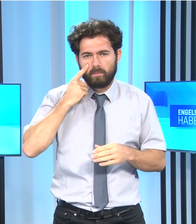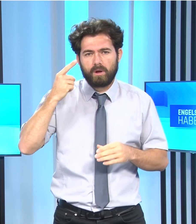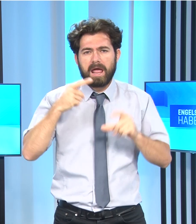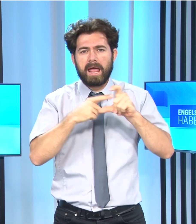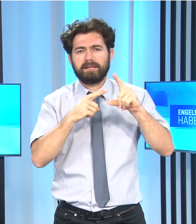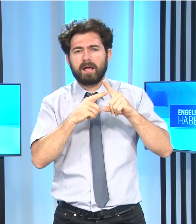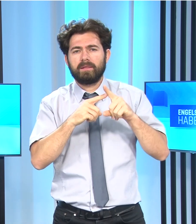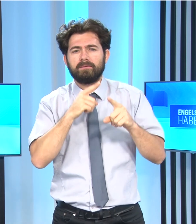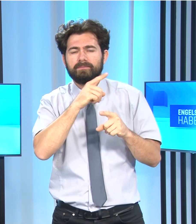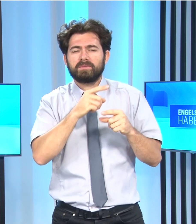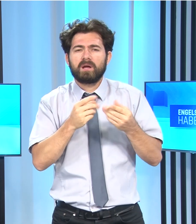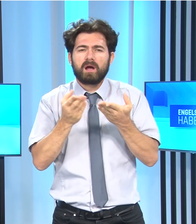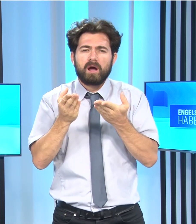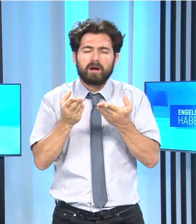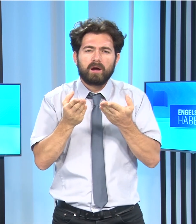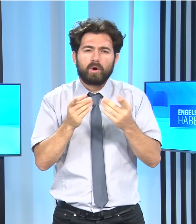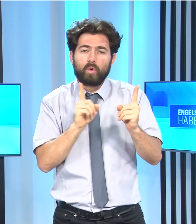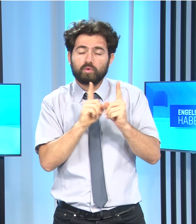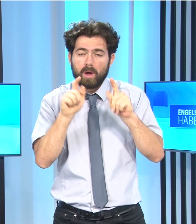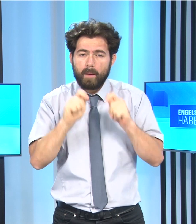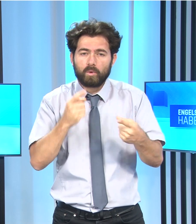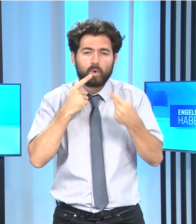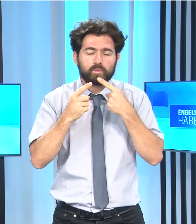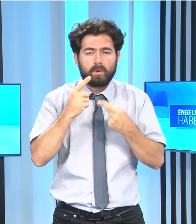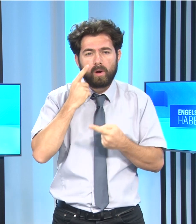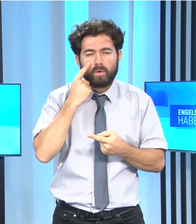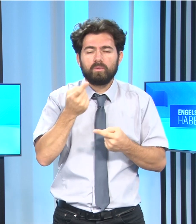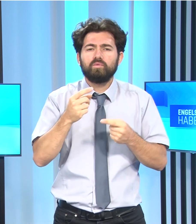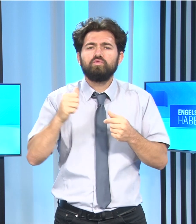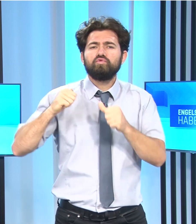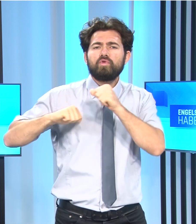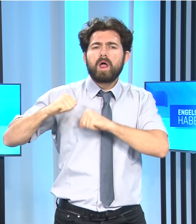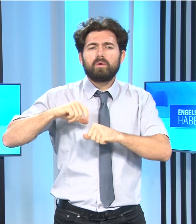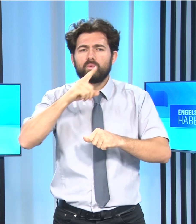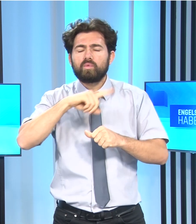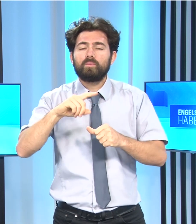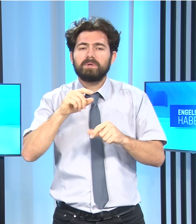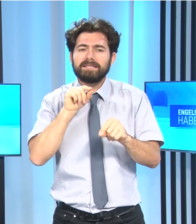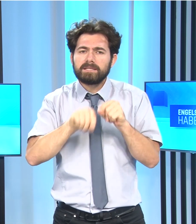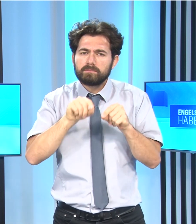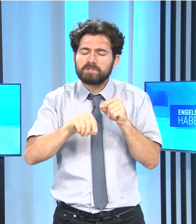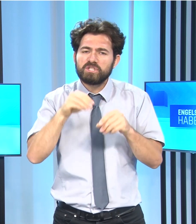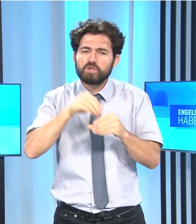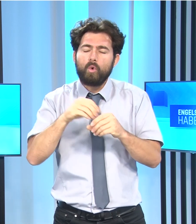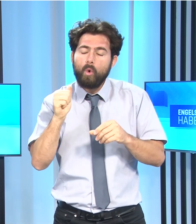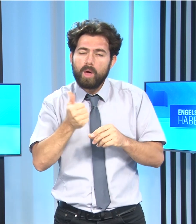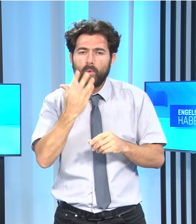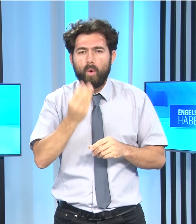Cumhurbaşkanı Ersin Tatar, kabulde yaptığı konuşmada üniversitelerin ülkenin gururu olduğuna işaret